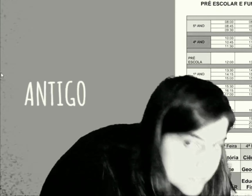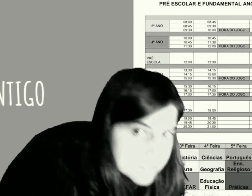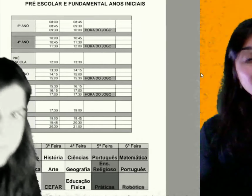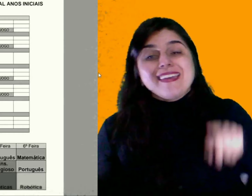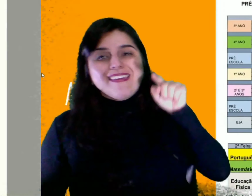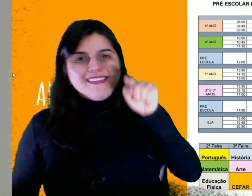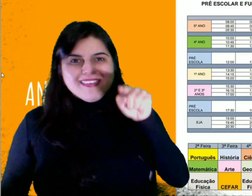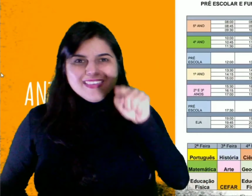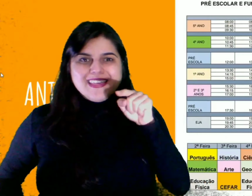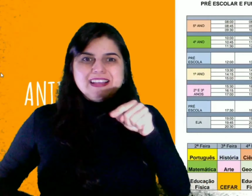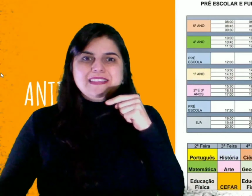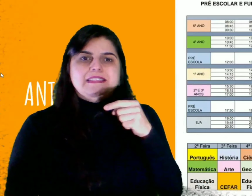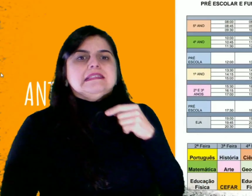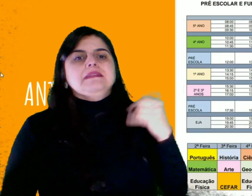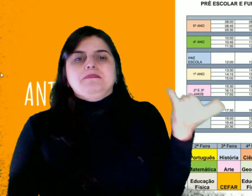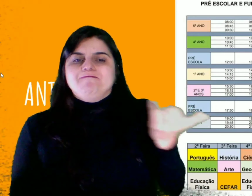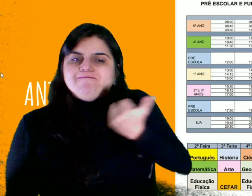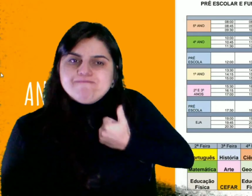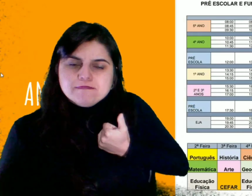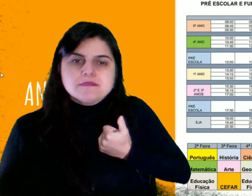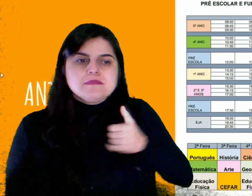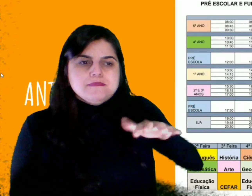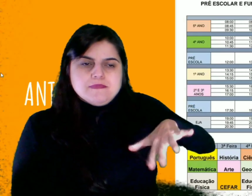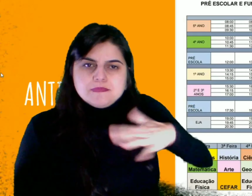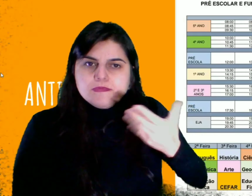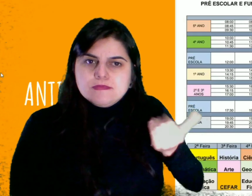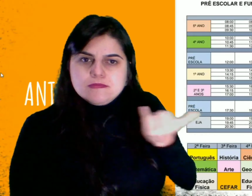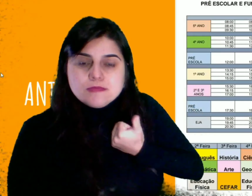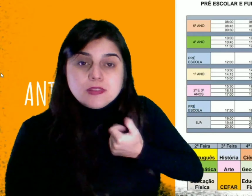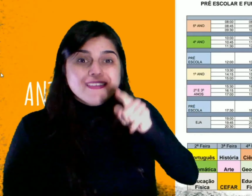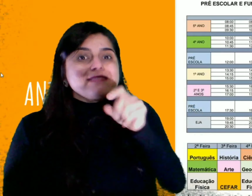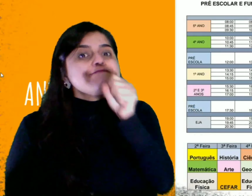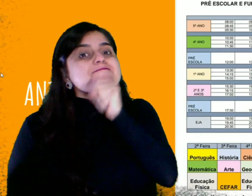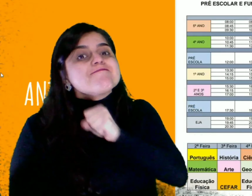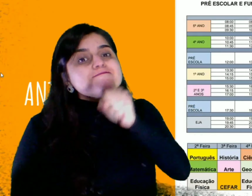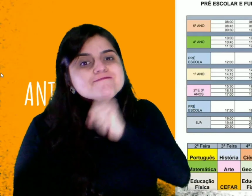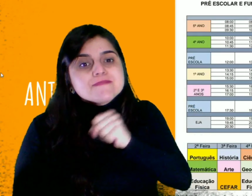Eu vou mostrar um pouco mais de perto para vocês.